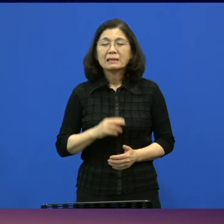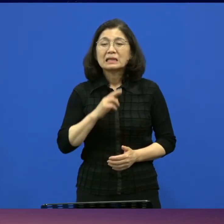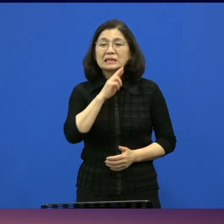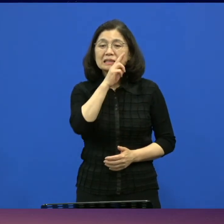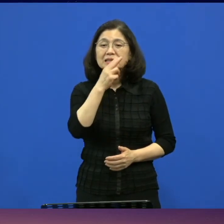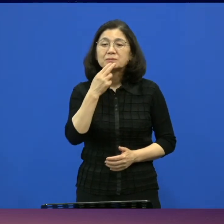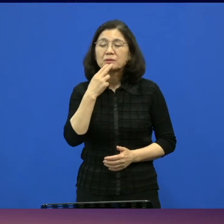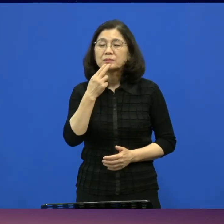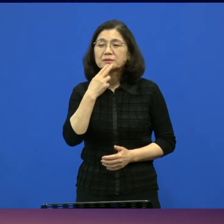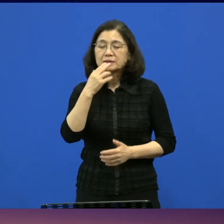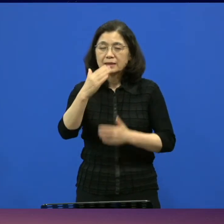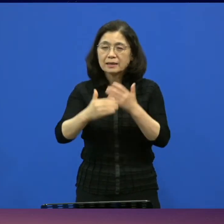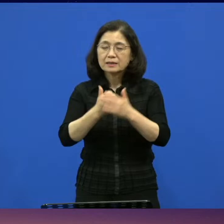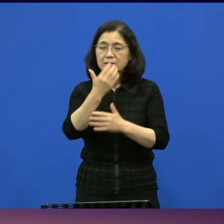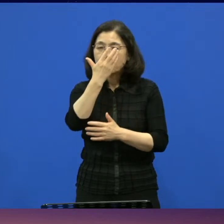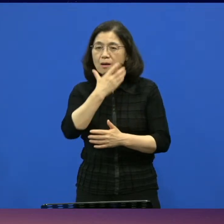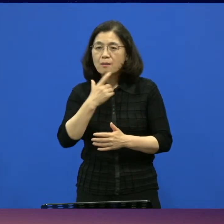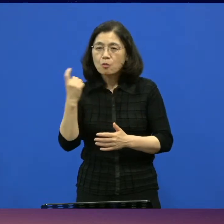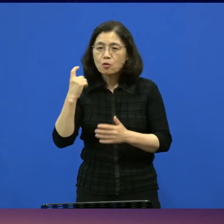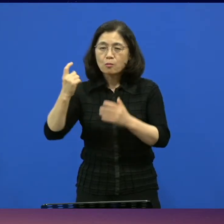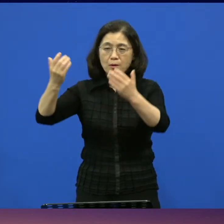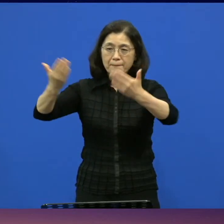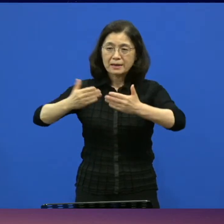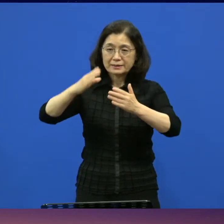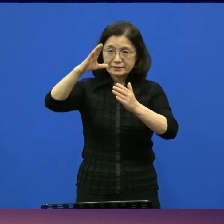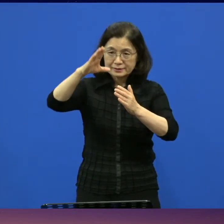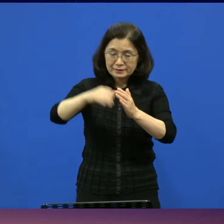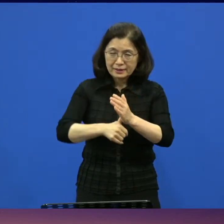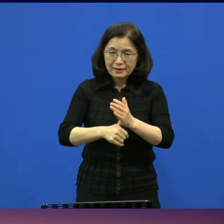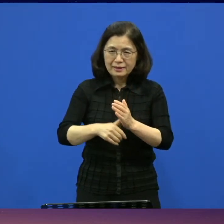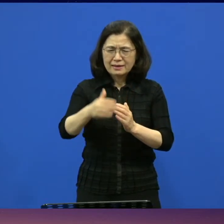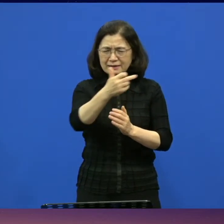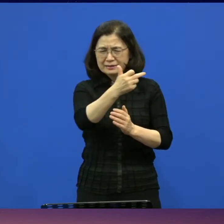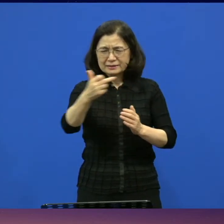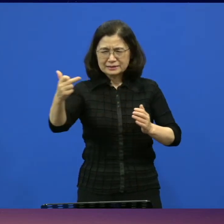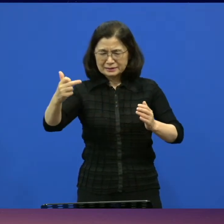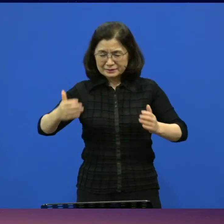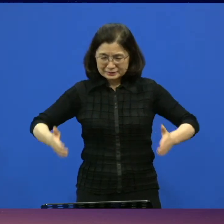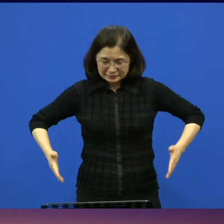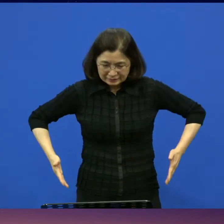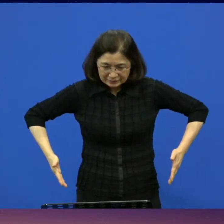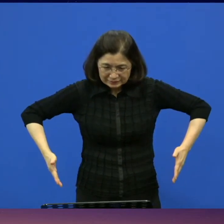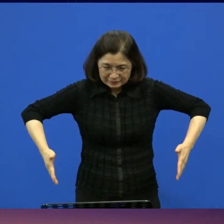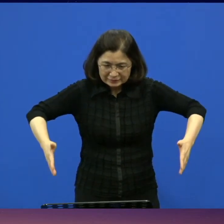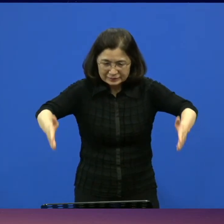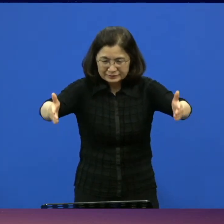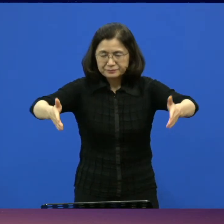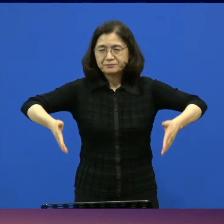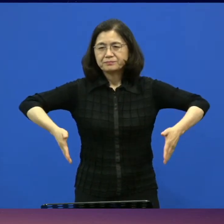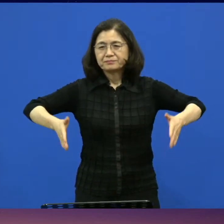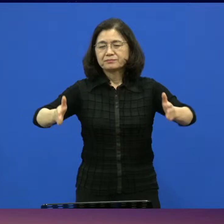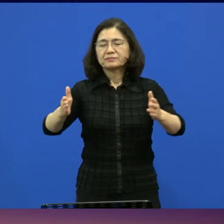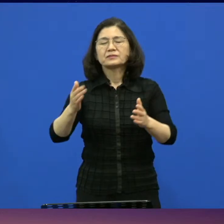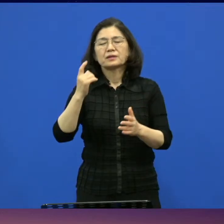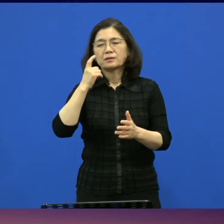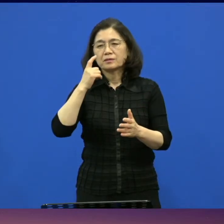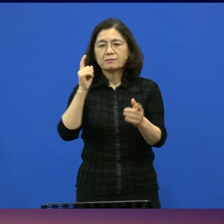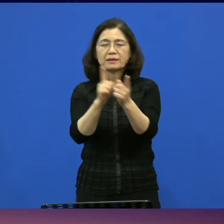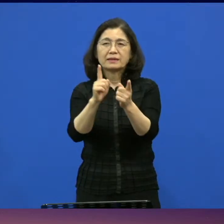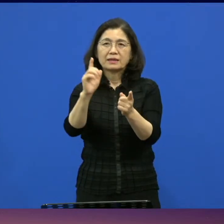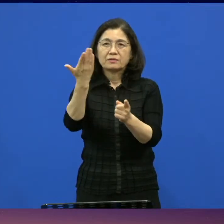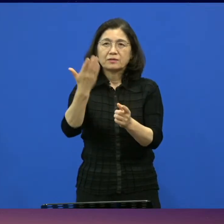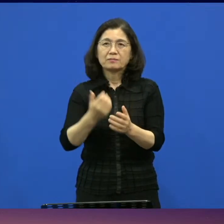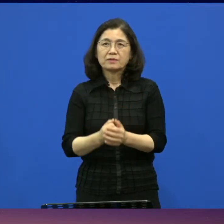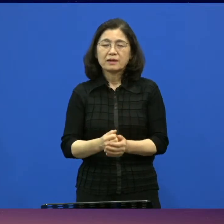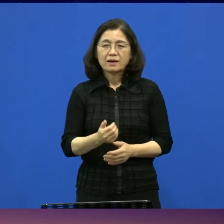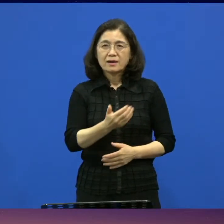대로가 열릴 줄로 믿습니다. 골짜기를 메꾸어야 돼요. 여러분들의 마음에 골짜기들이 있을 겁니다.